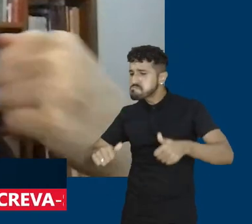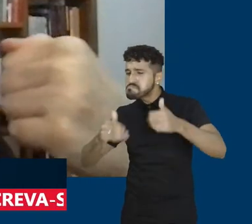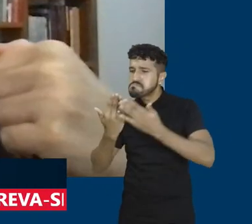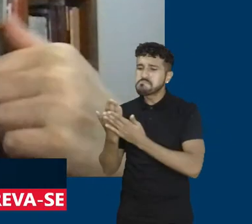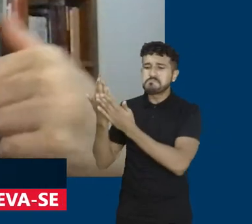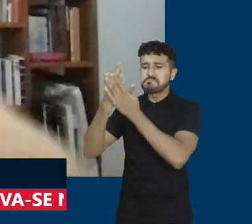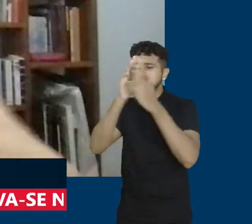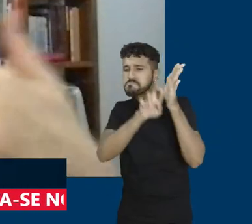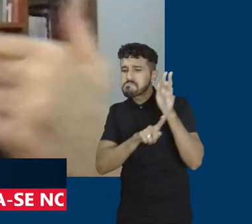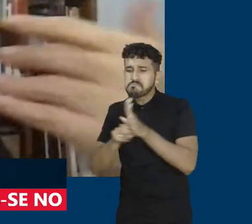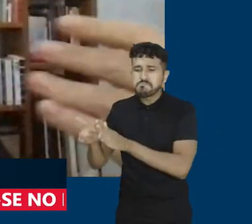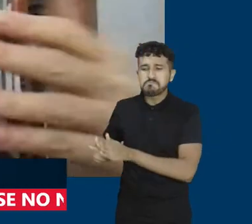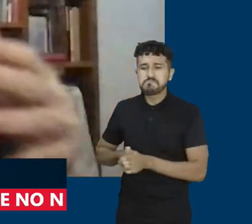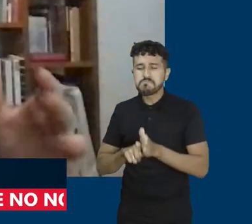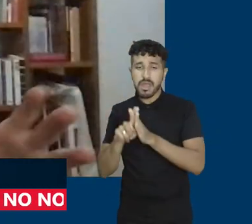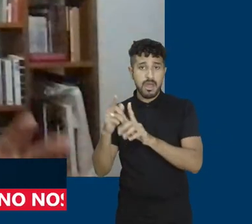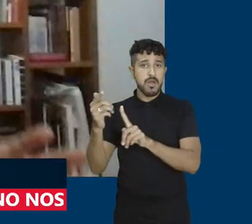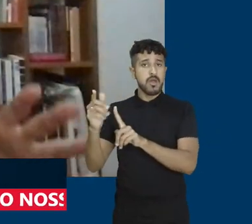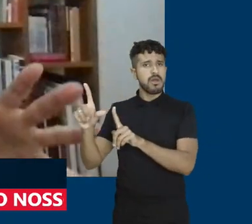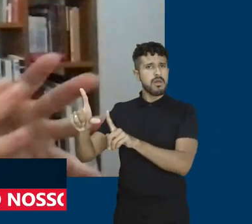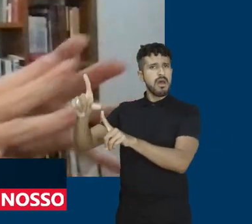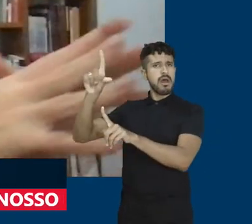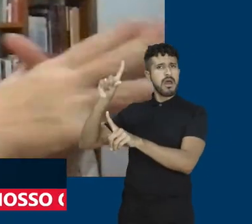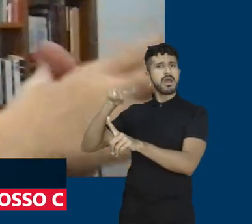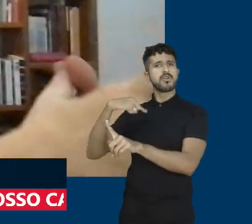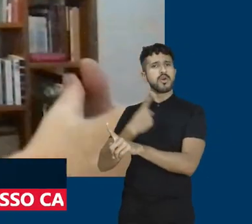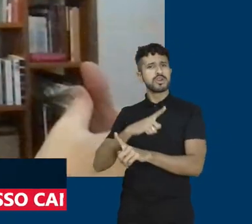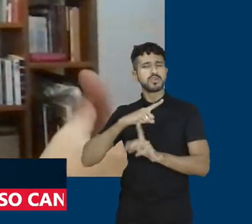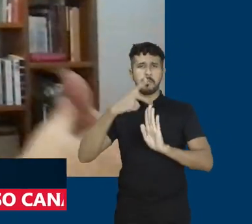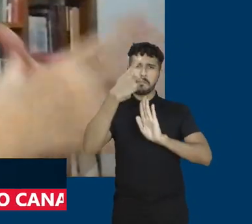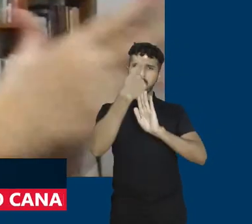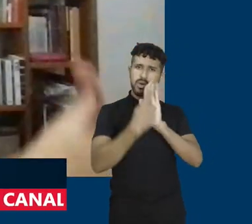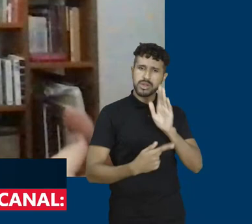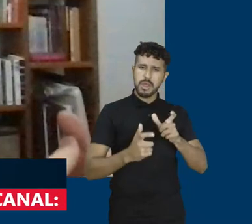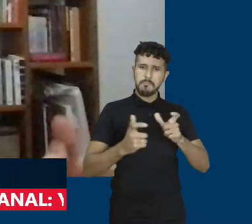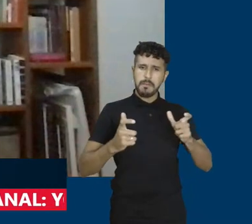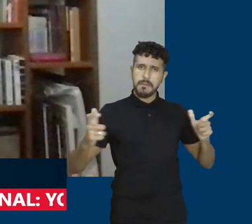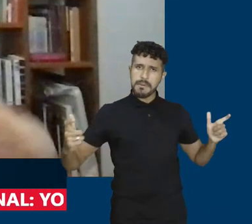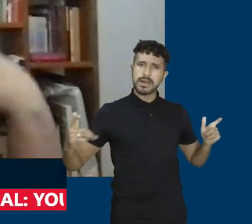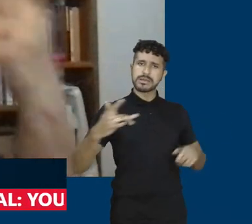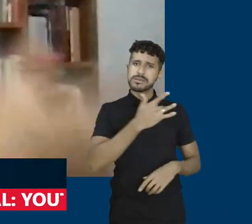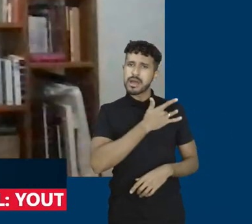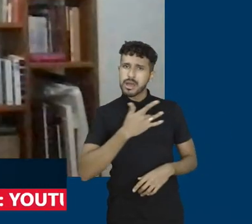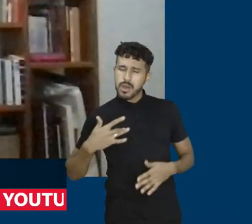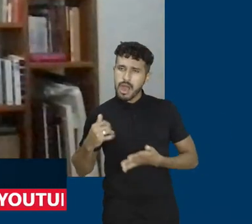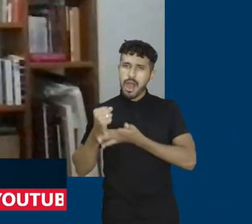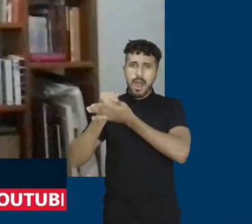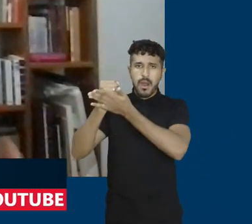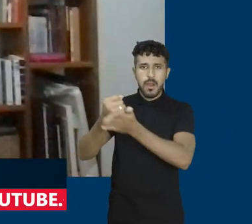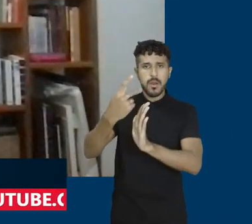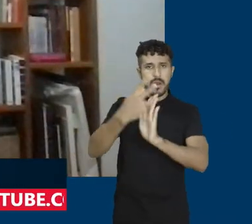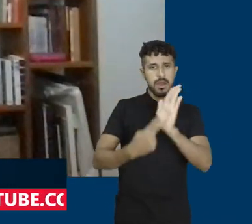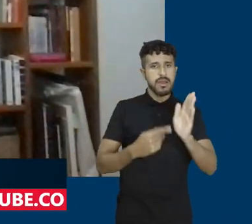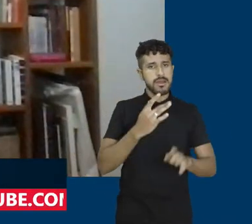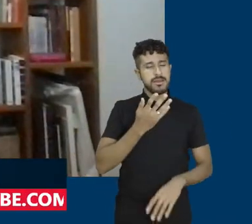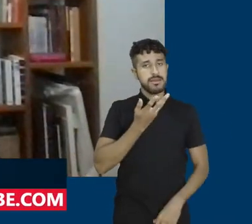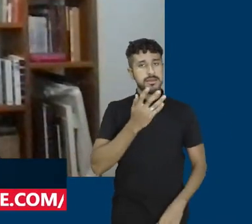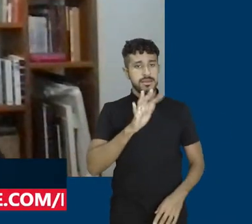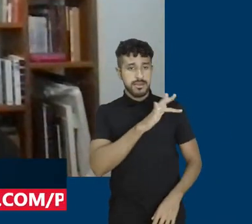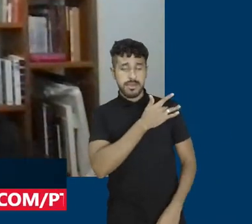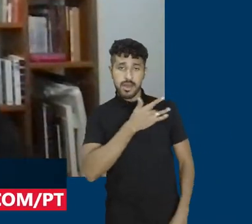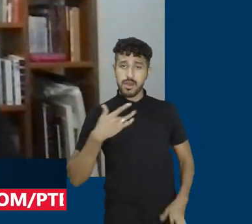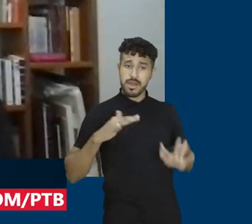médico com frequência? E a gente tinha todo um processo de expansão da rede de saúde, de acompanhamento do programa de saúde da família e assim por